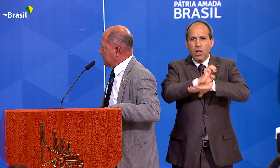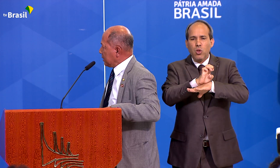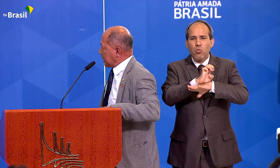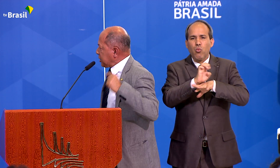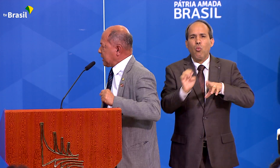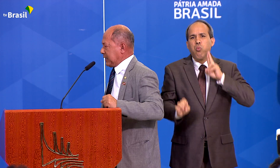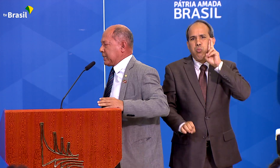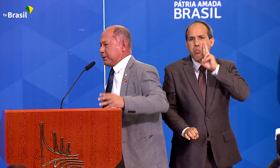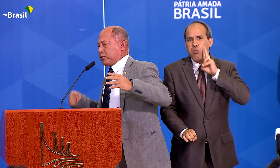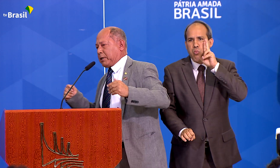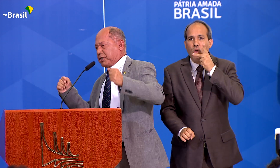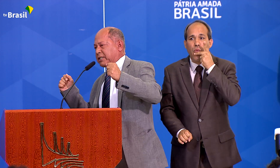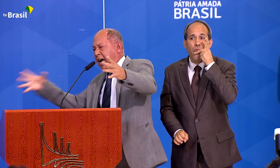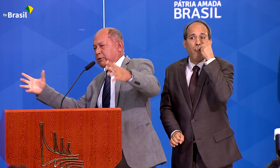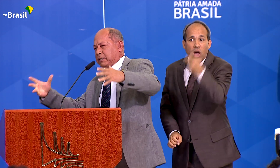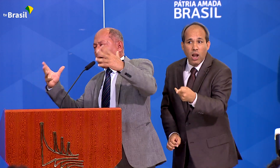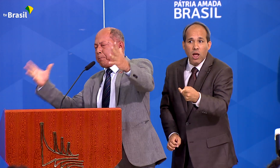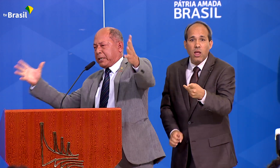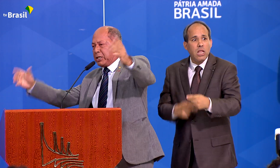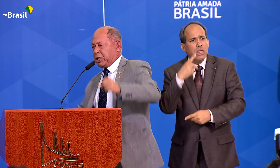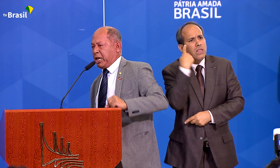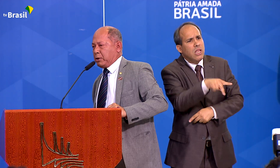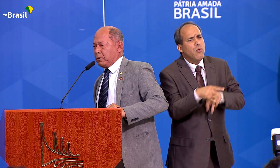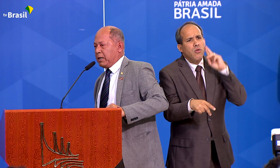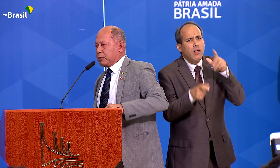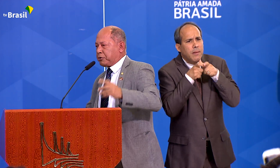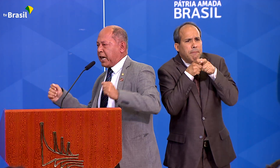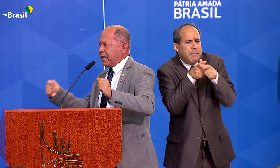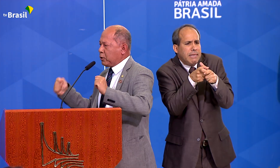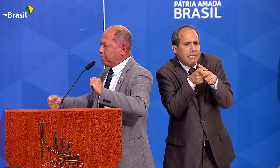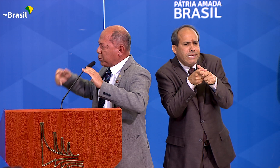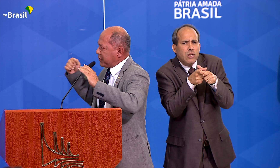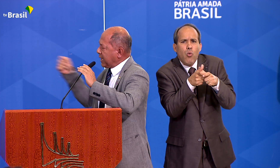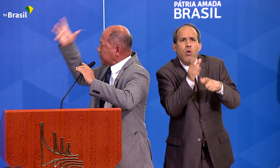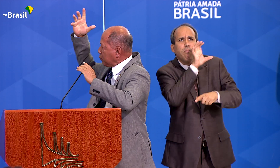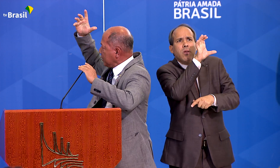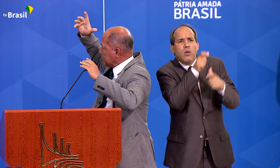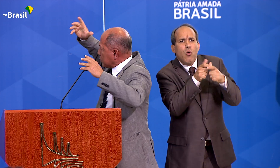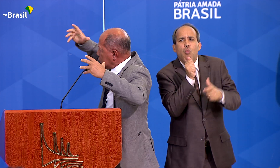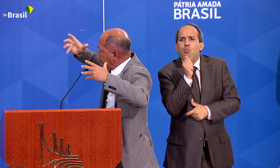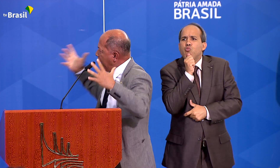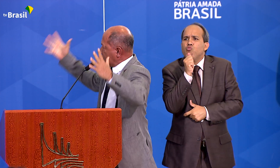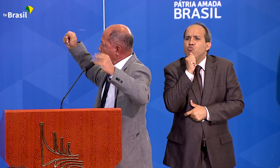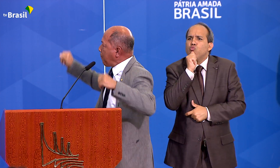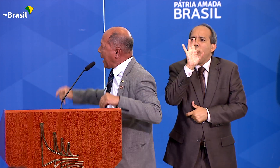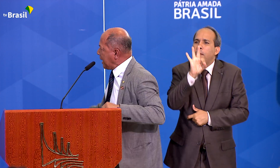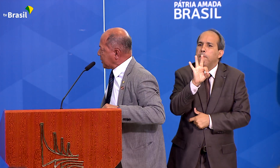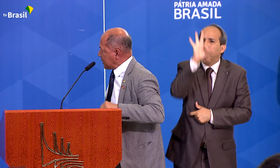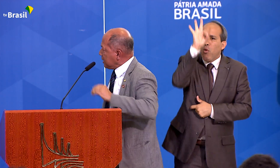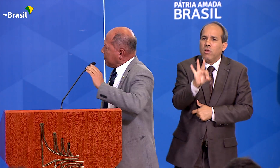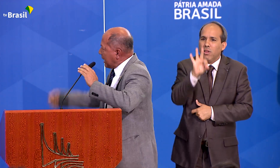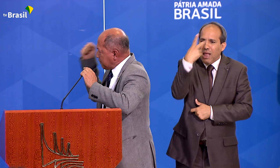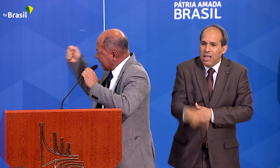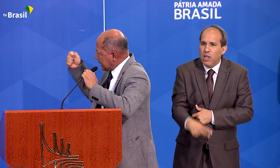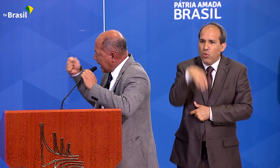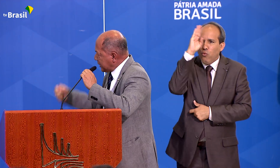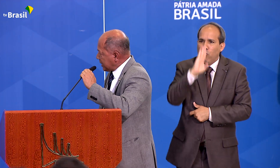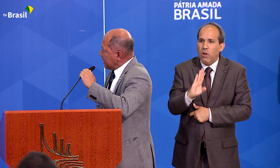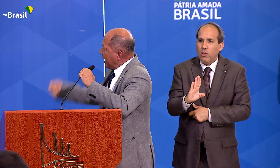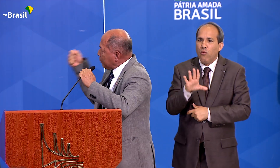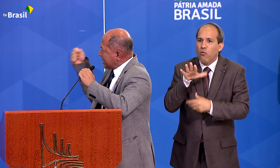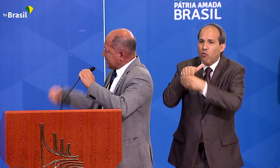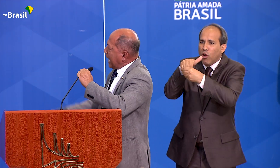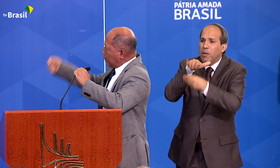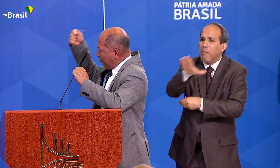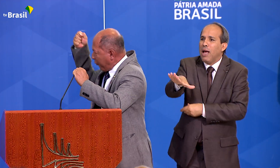Rondônia quer dizer assim mas o teu estado é tão pequenininho não tem nenhum por cento dos votos no país mas